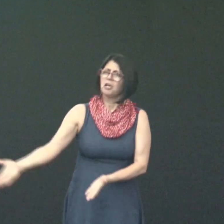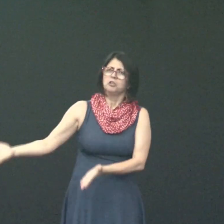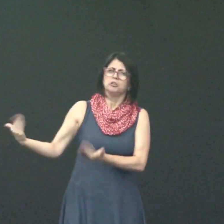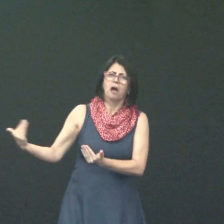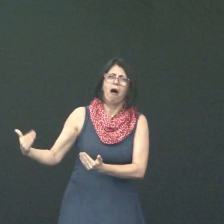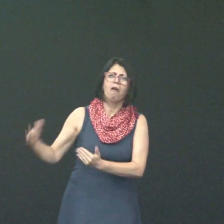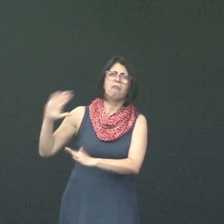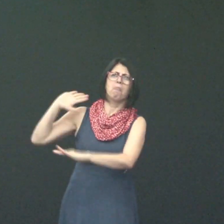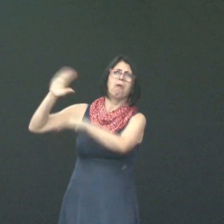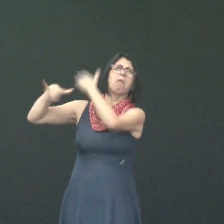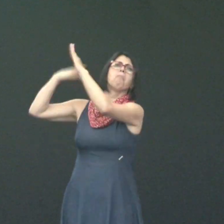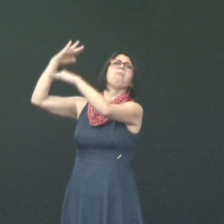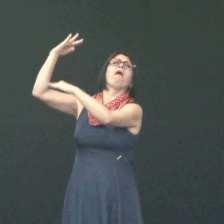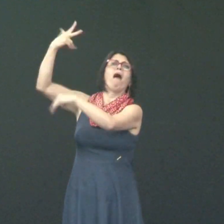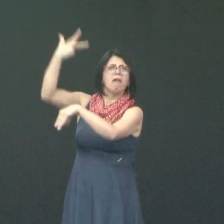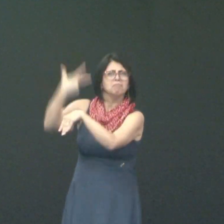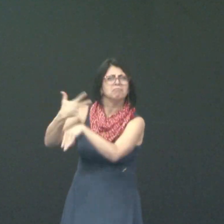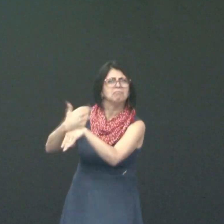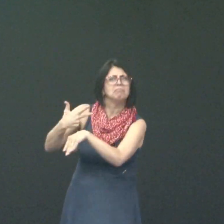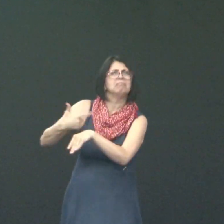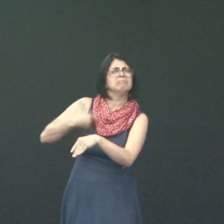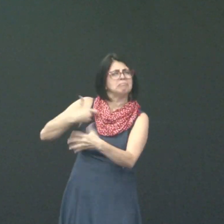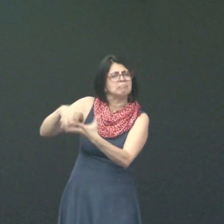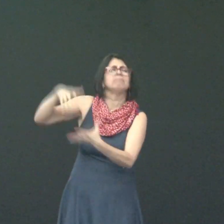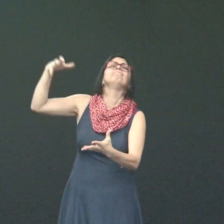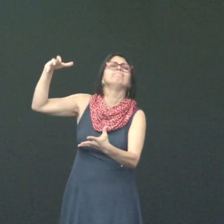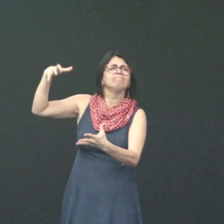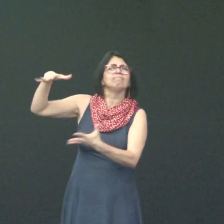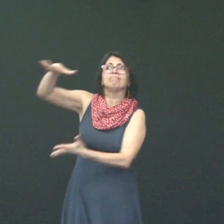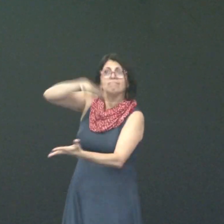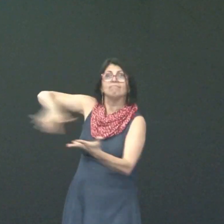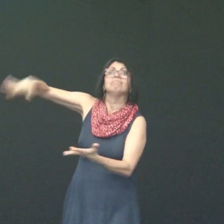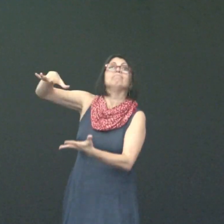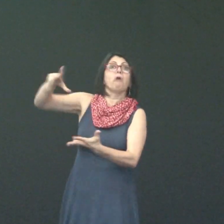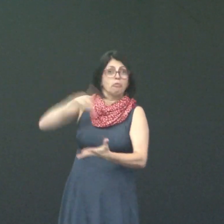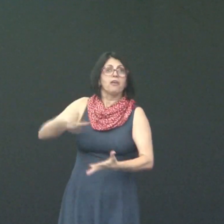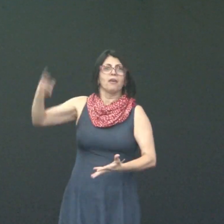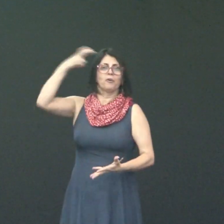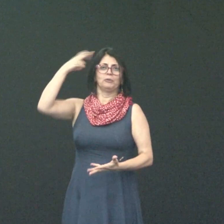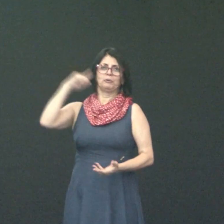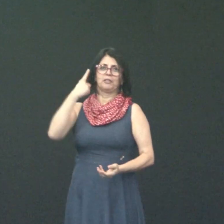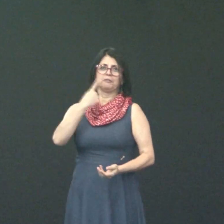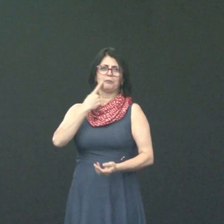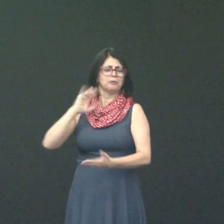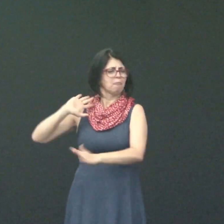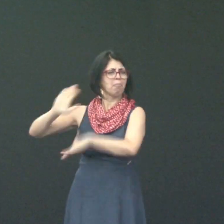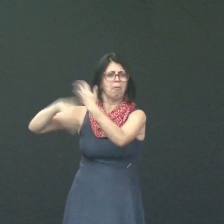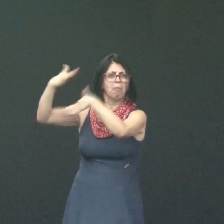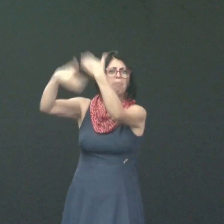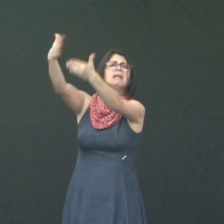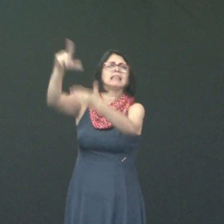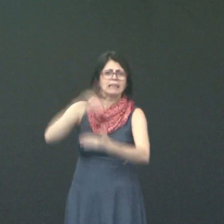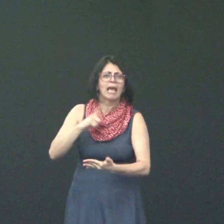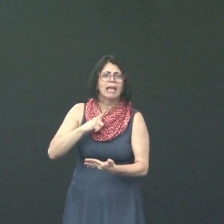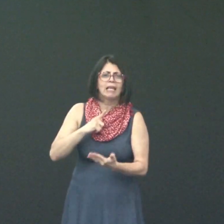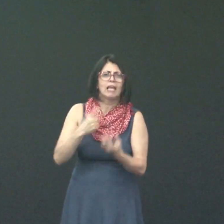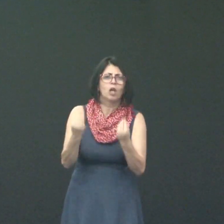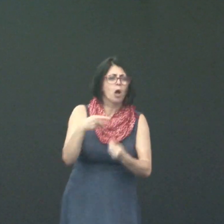E isso não se dá apenas na questão acadêmica para os mais velhos. Desde a tenra idade, desde